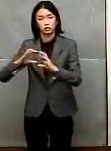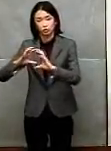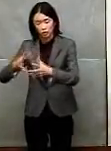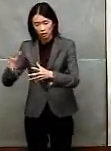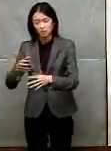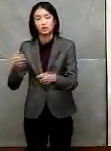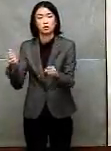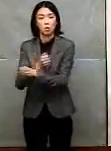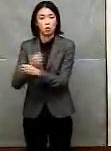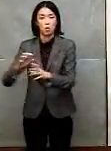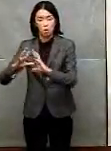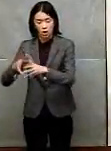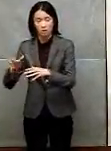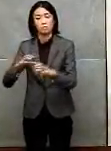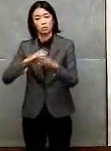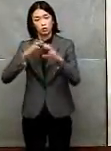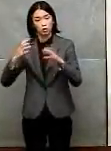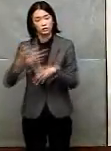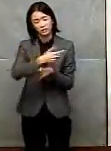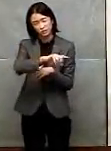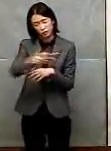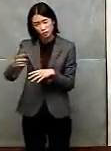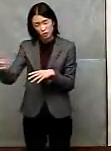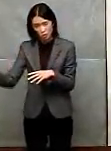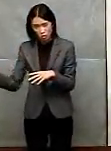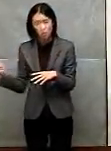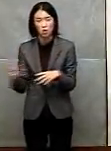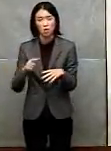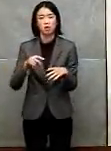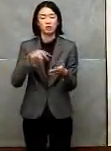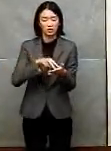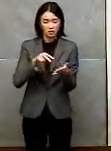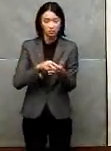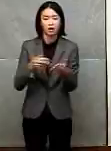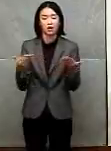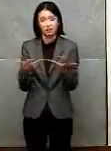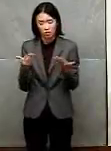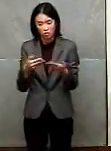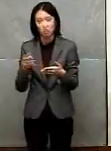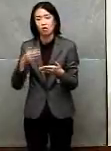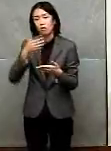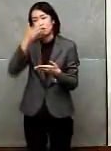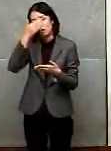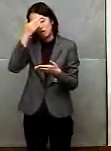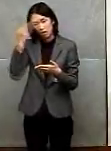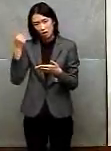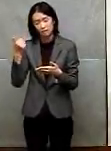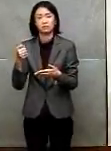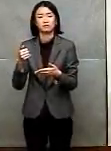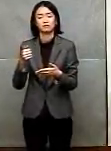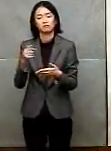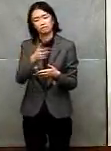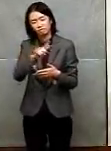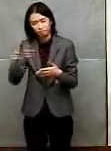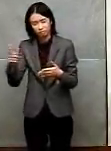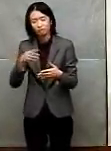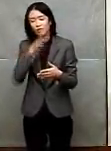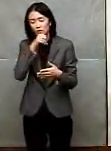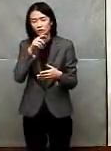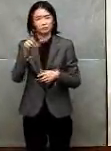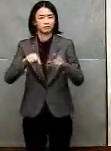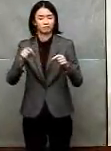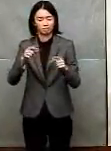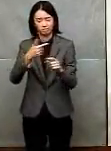びメディアの皆様による各関係機関が連携して、県内各界各層の参画によ